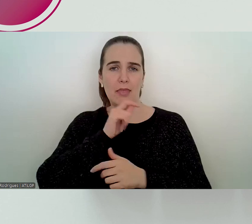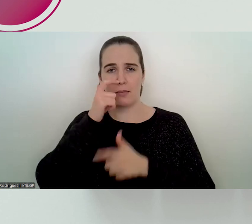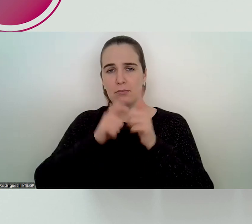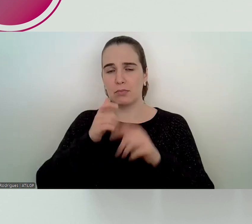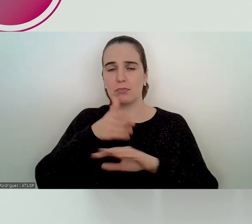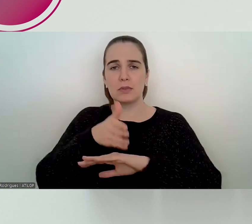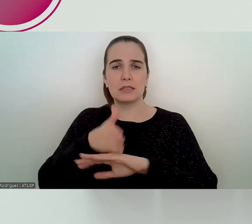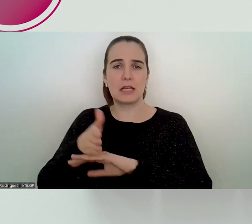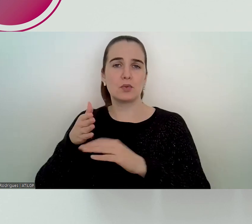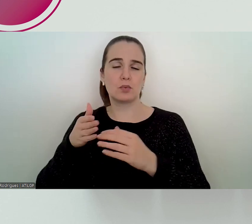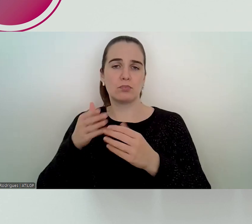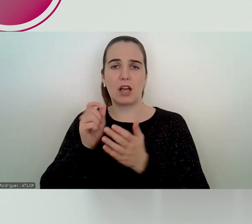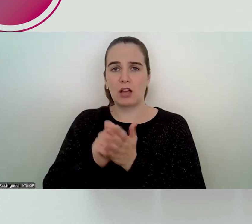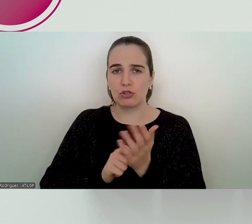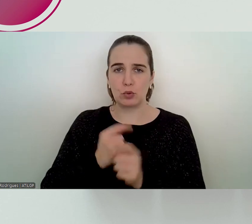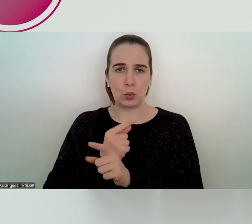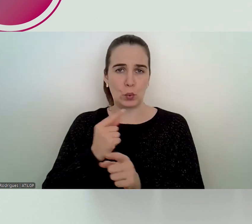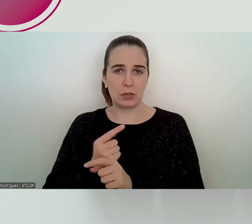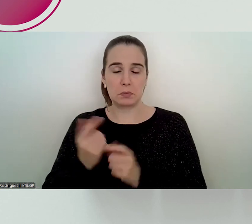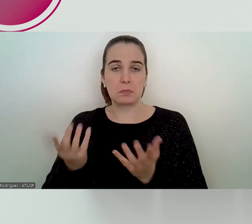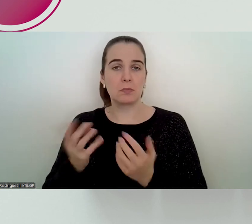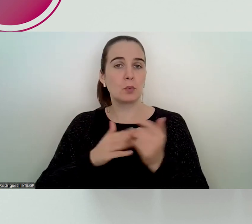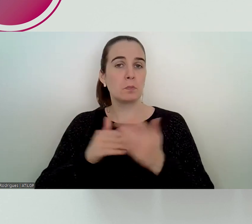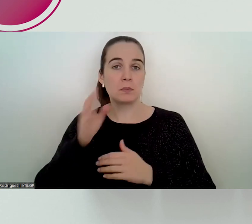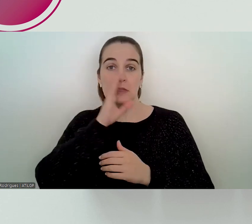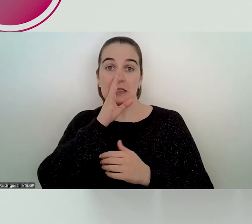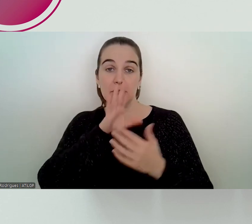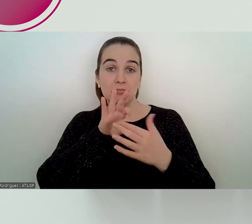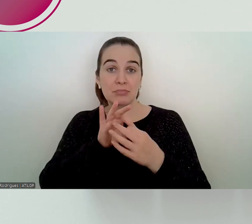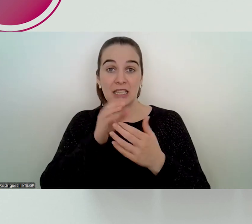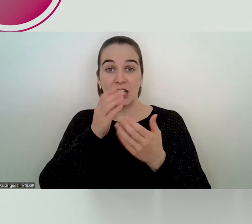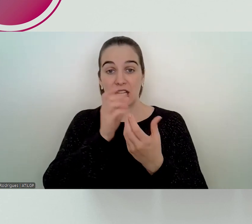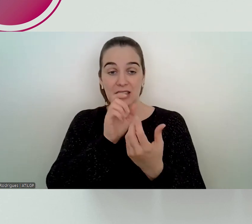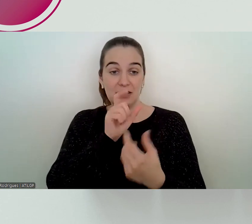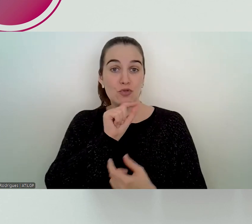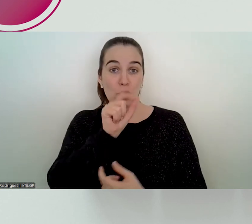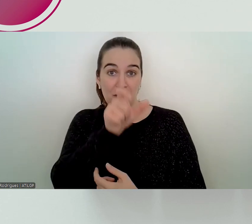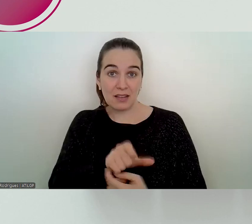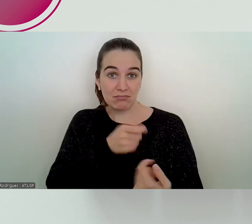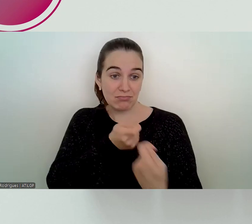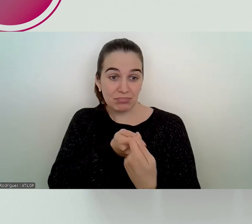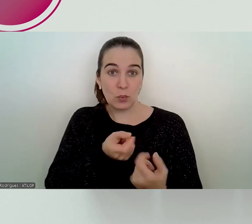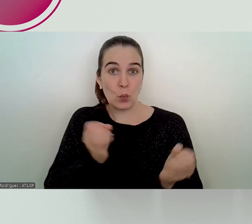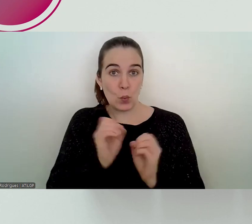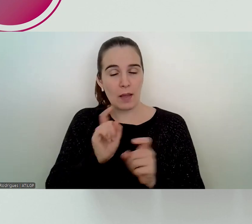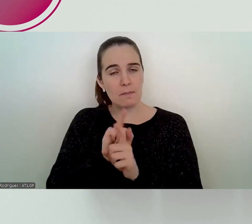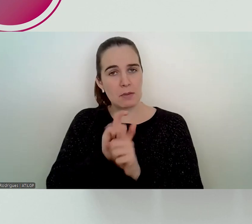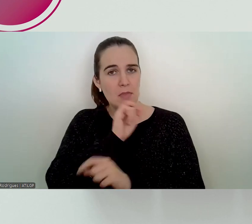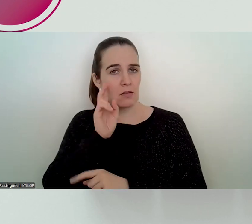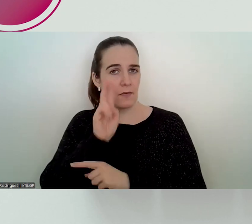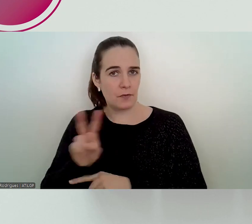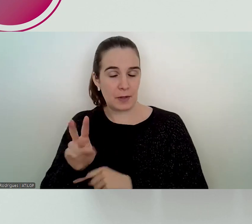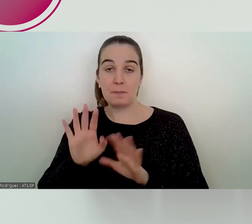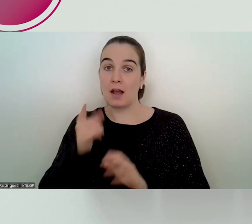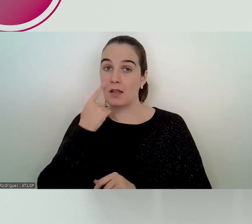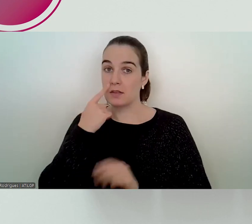registros administrativos, mesmo quando nenhum procedimento lhes diga diretamente respeito, esteja em curso, sem prejuízo do disposto na lei